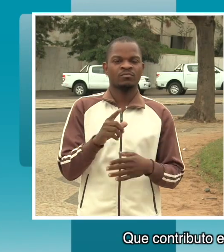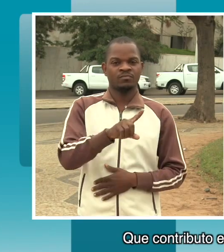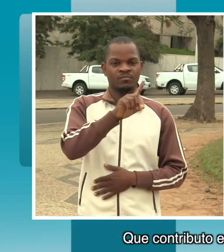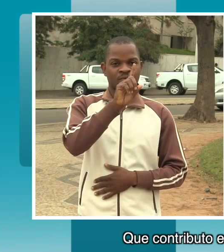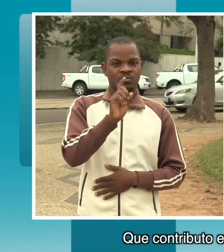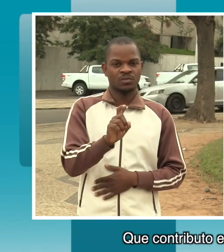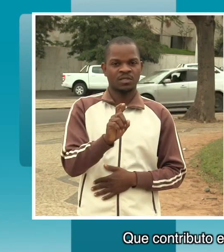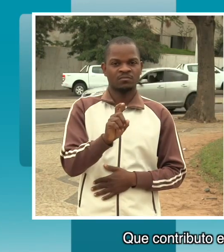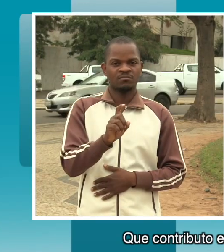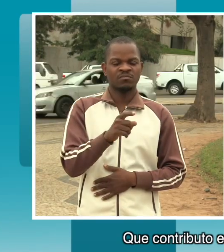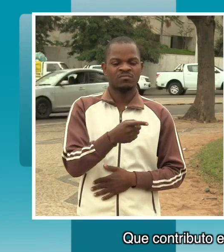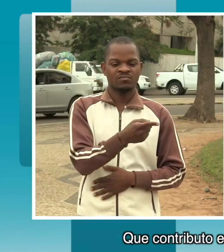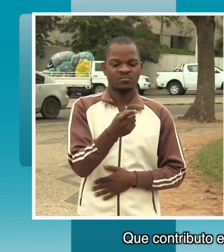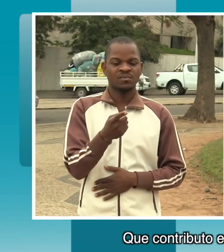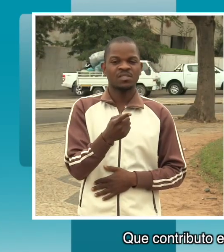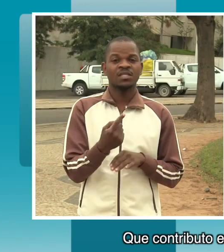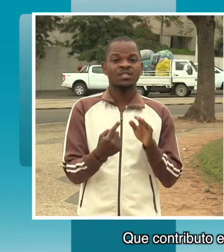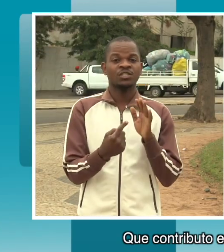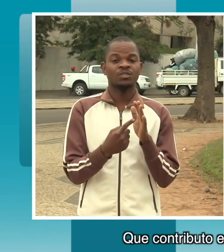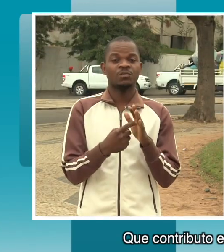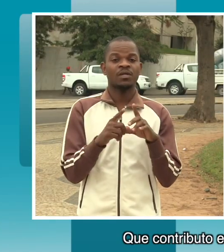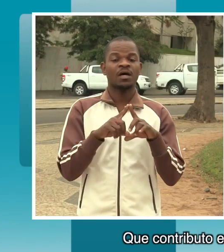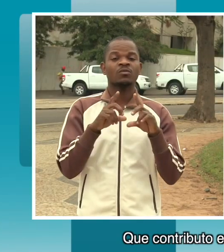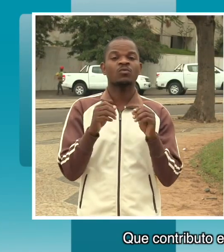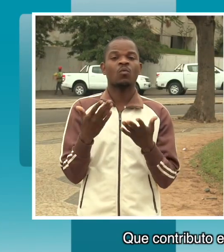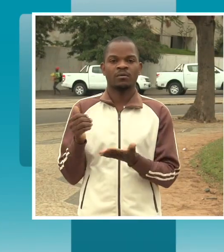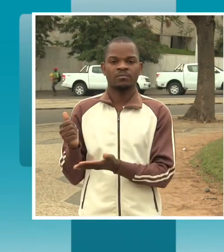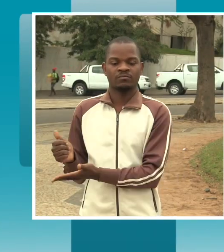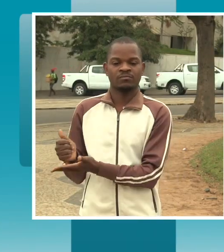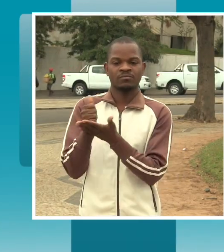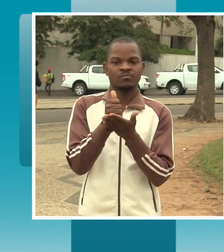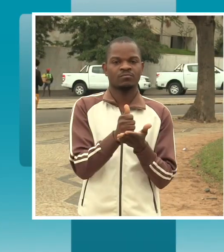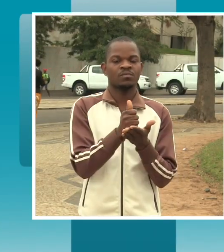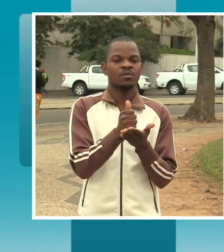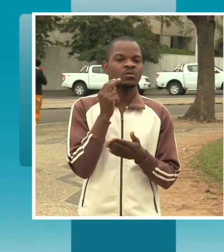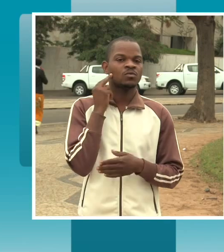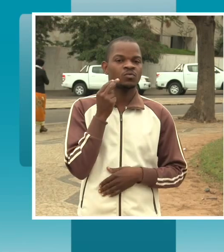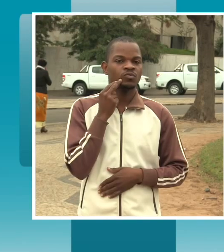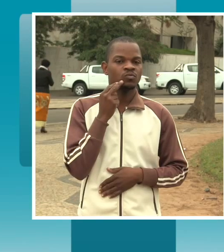contributo esperam ter com este curso de línguas de sinais?